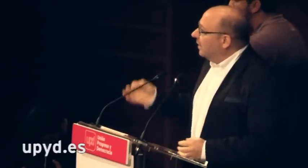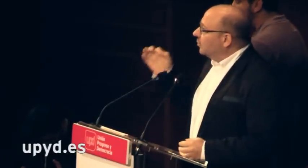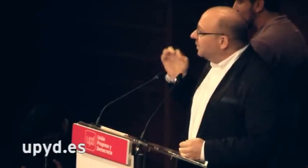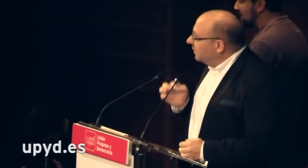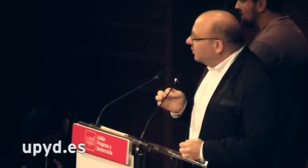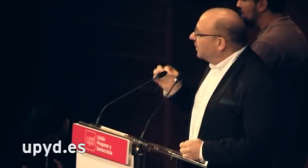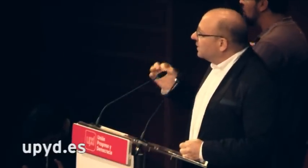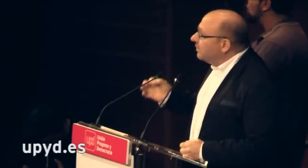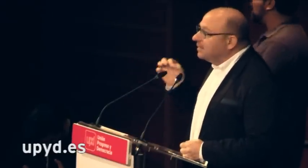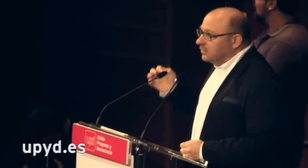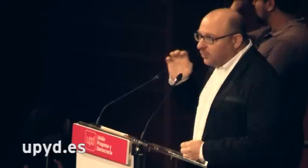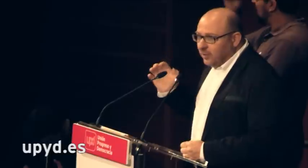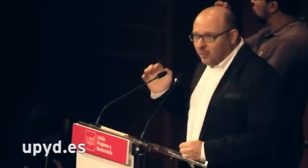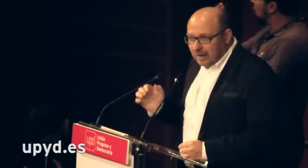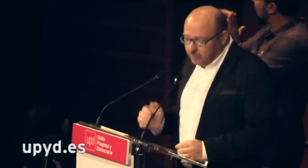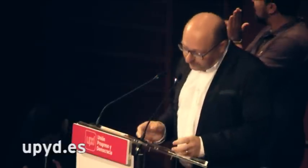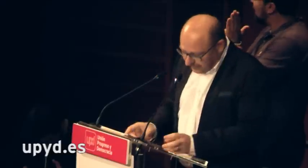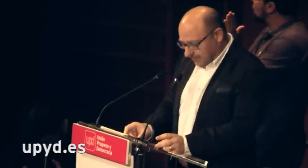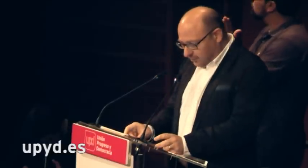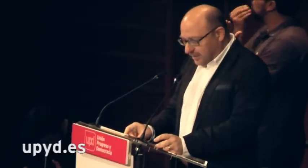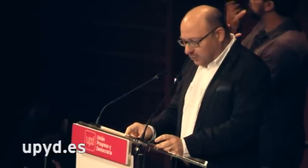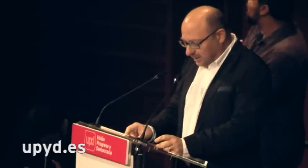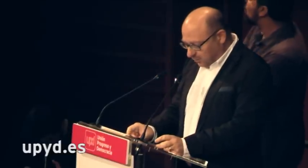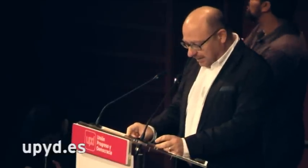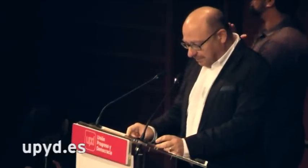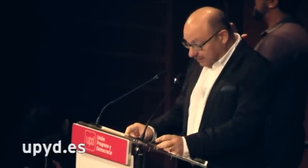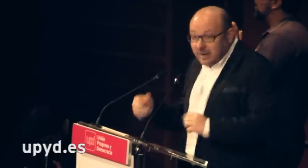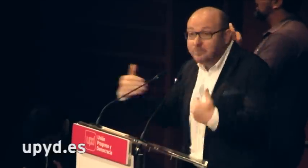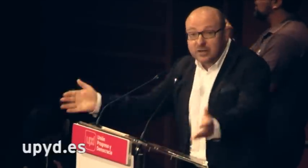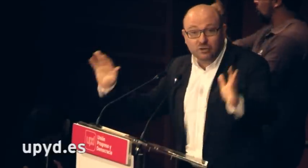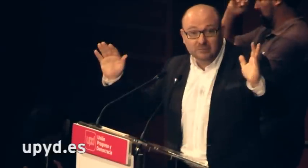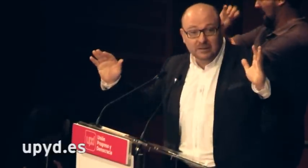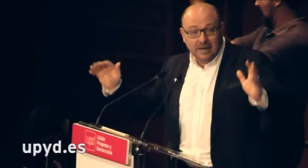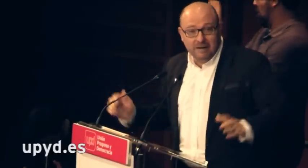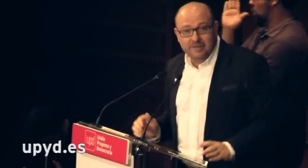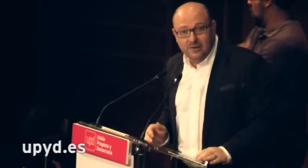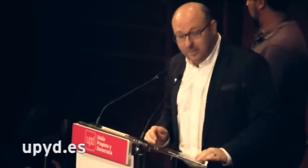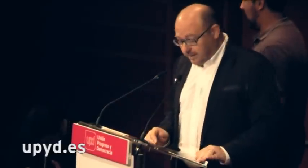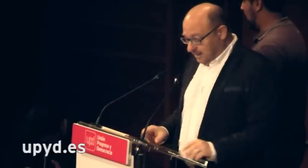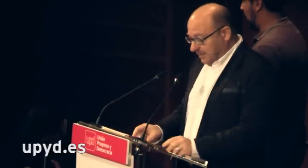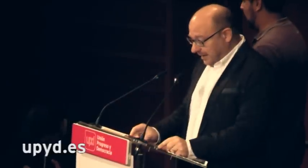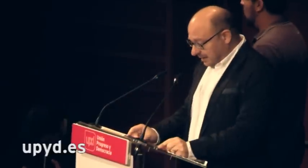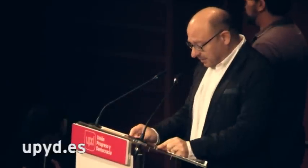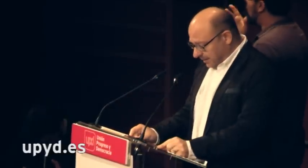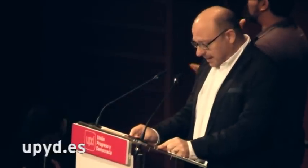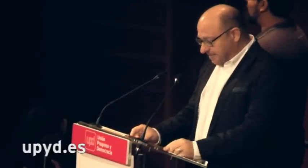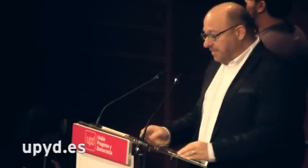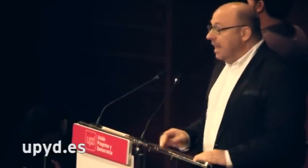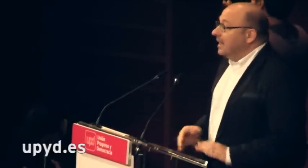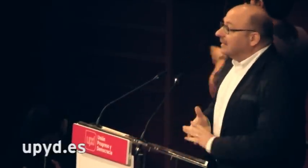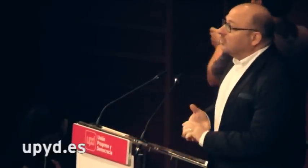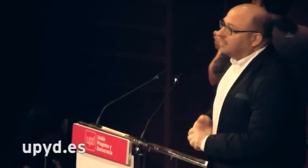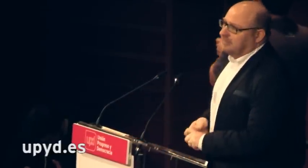que tengan los criterios para saber si es bueno o malo. Pero, en fin, eso ya es una duda particular. Y por eso, al final, no me hice del PP y me vine